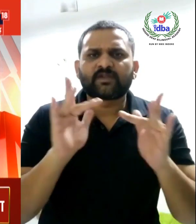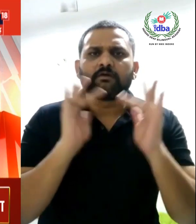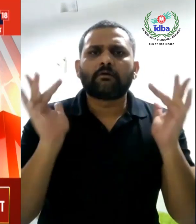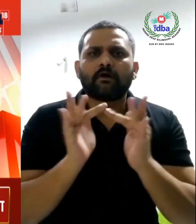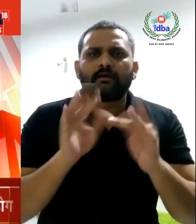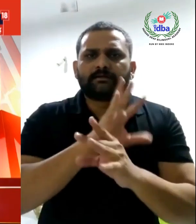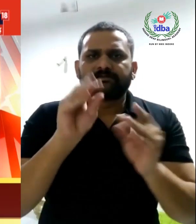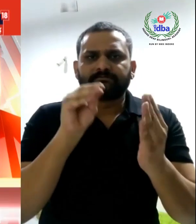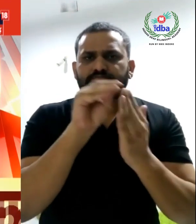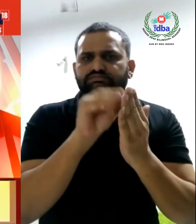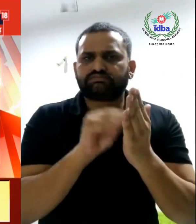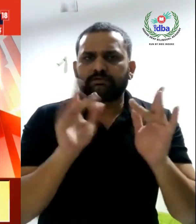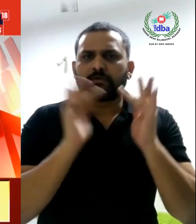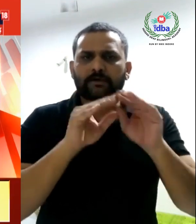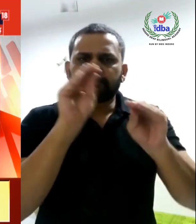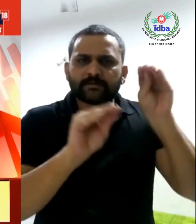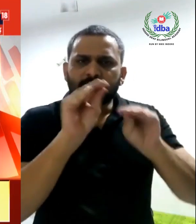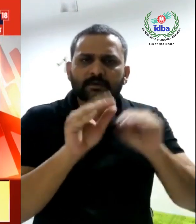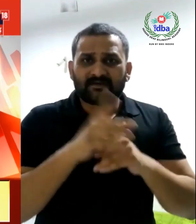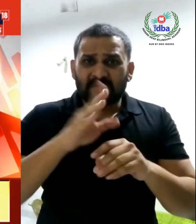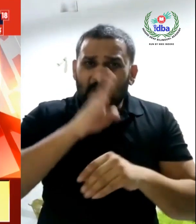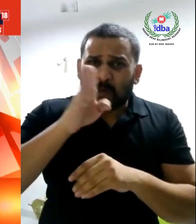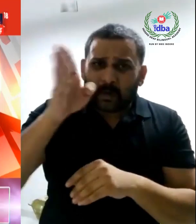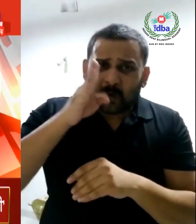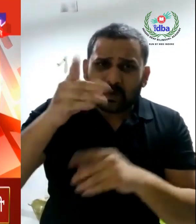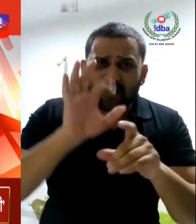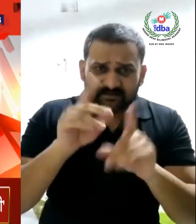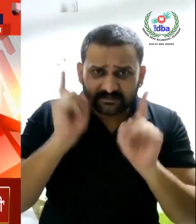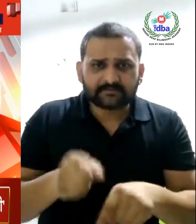ऑनलाइन होगी। आपको जाने की जरूरत नहीं है,